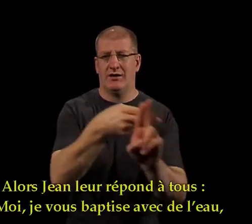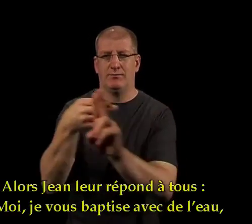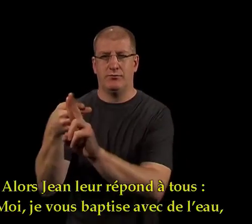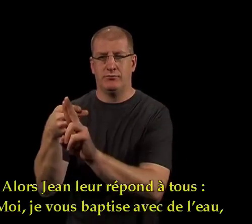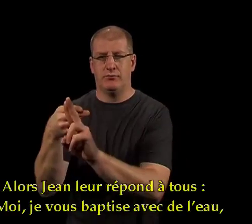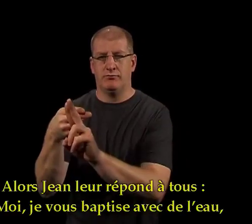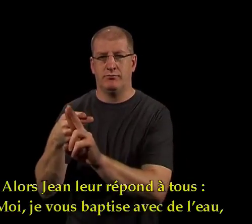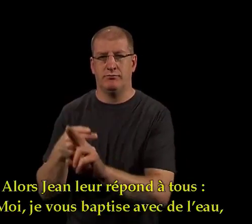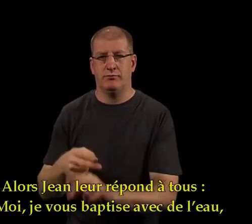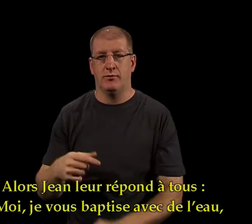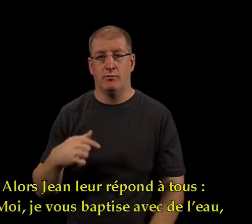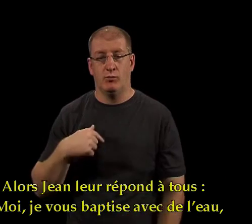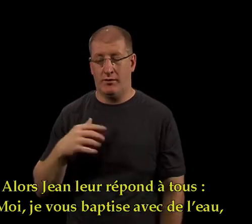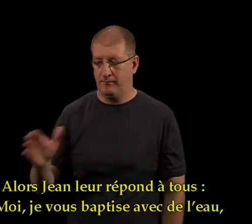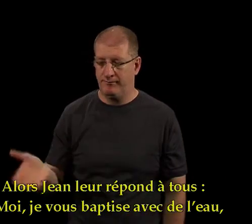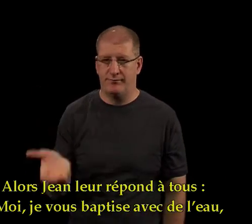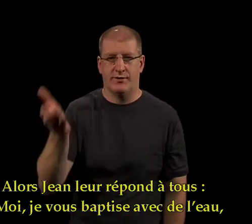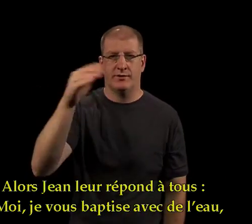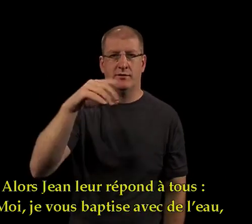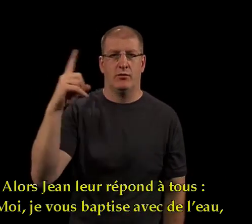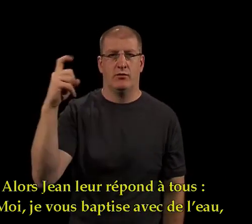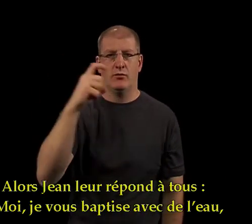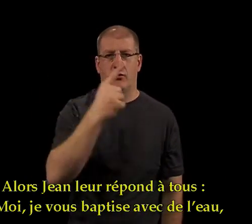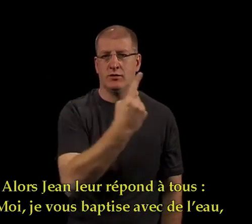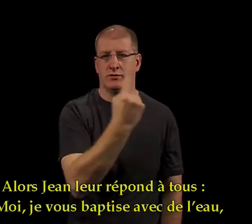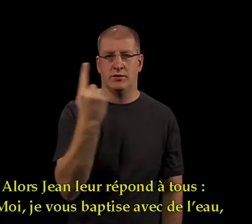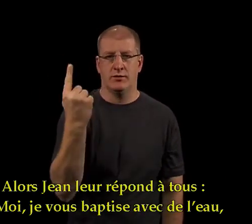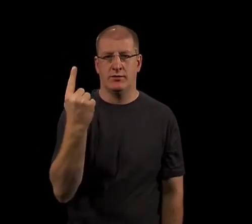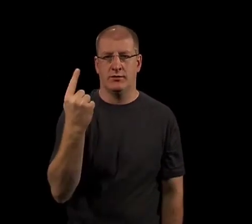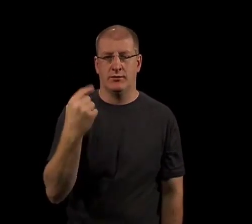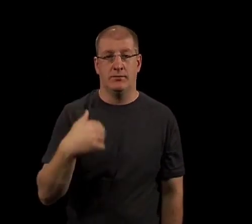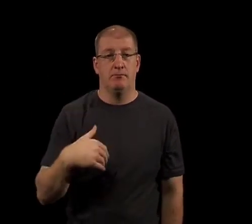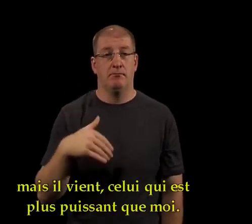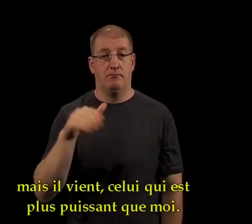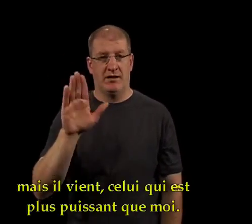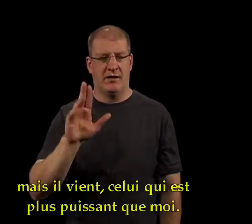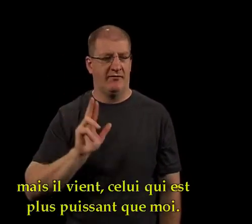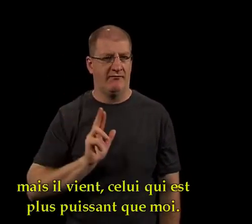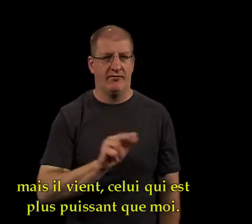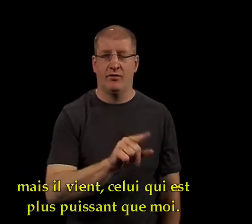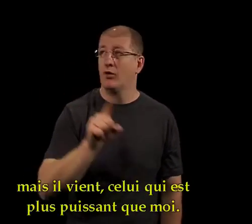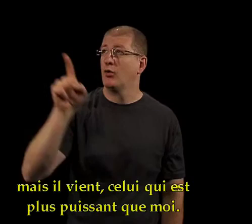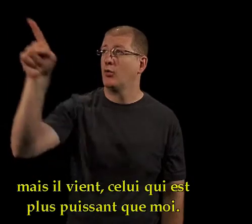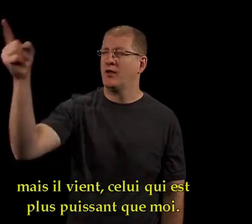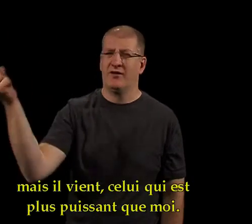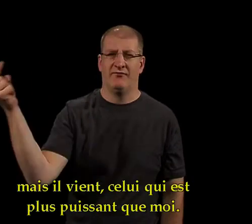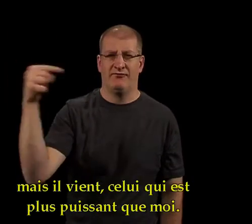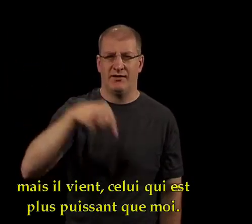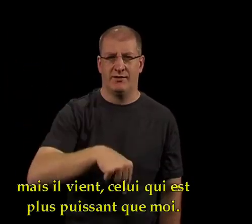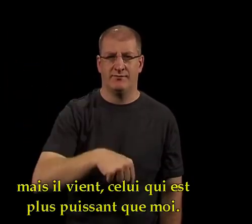Alors Jean leur répond à tous: Moi, je vous baptise avec de l'eau, mais il vient, celui qui est plus